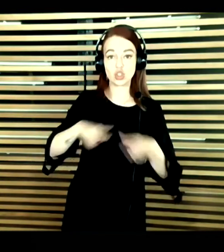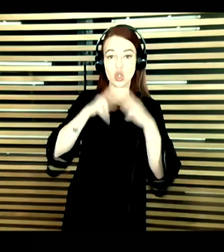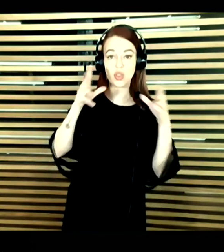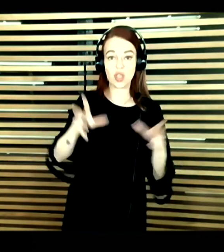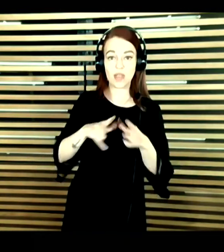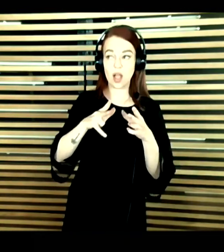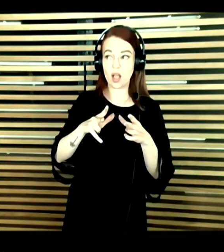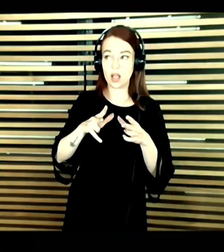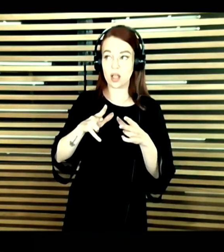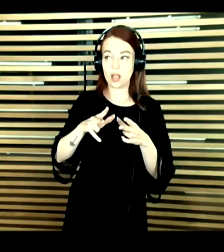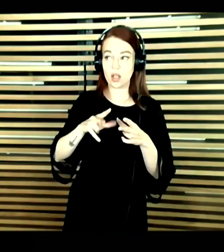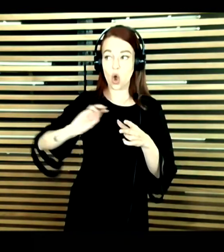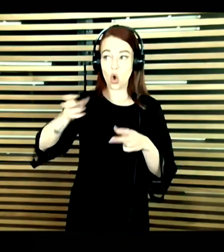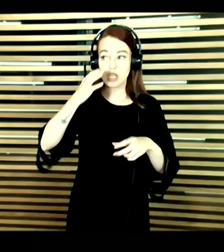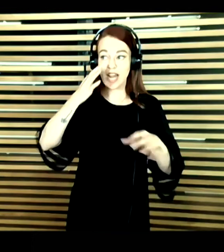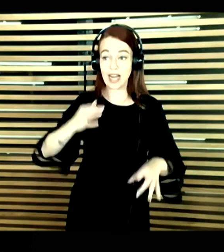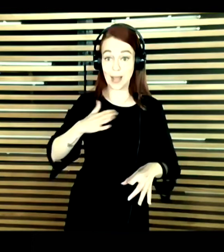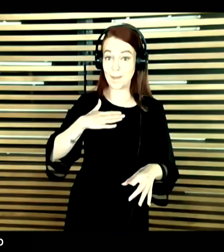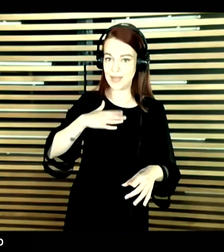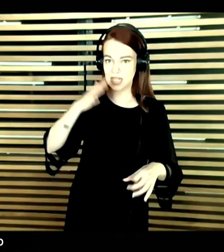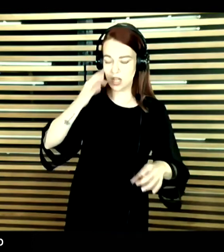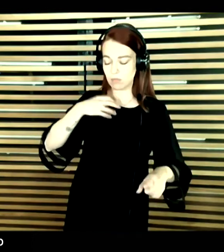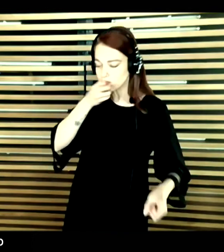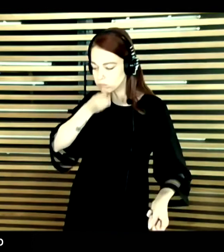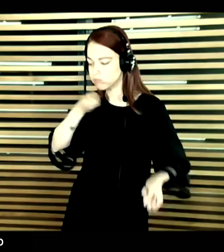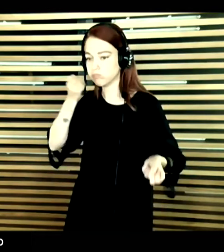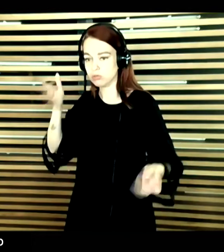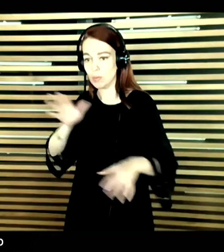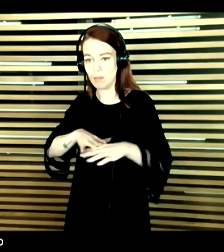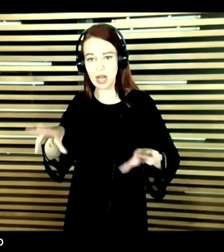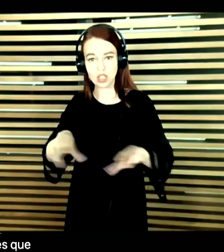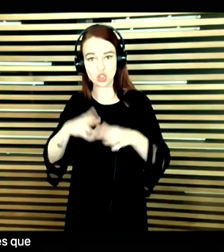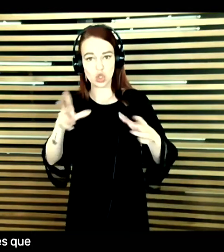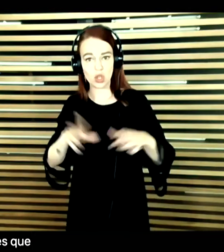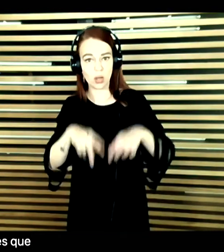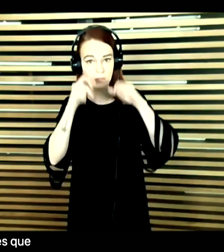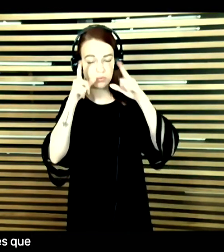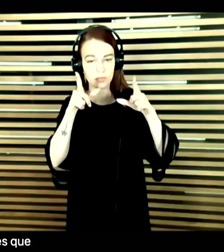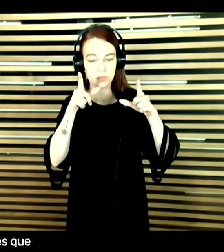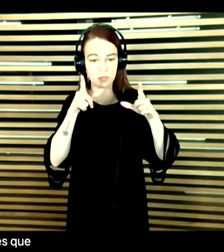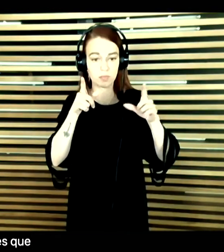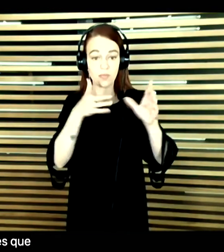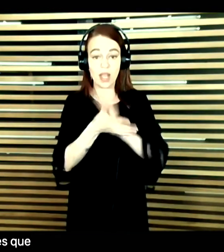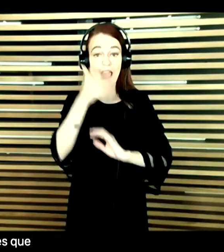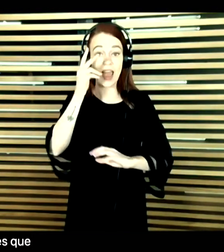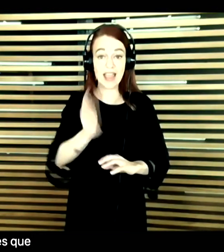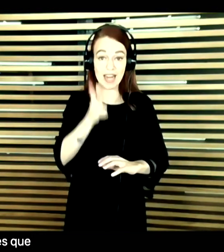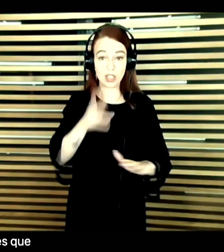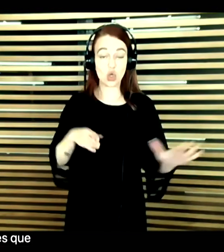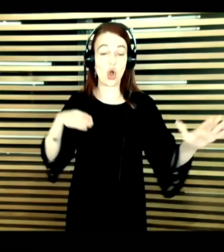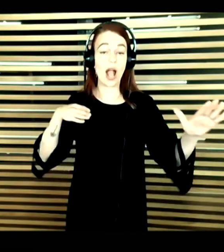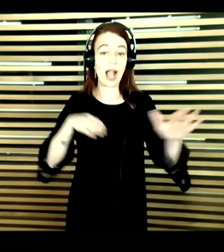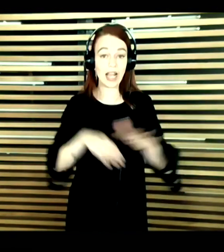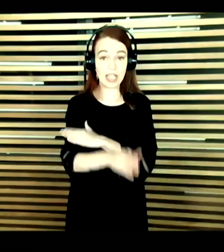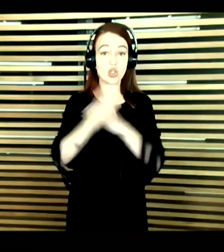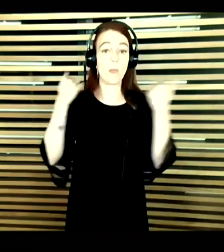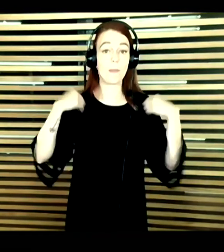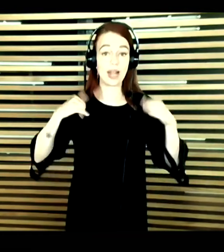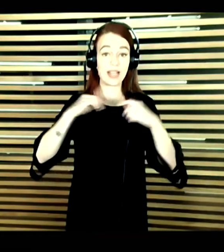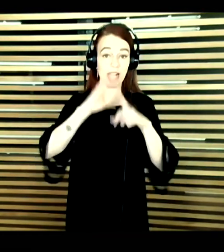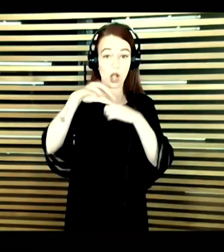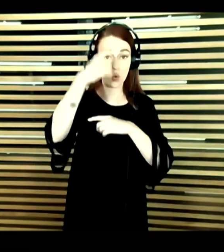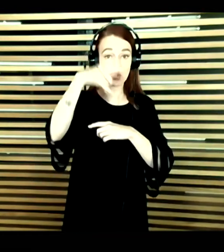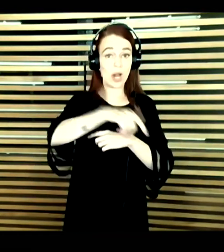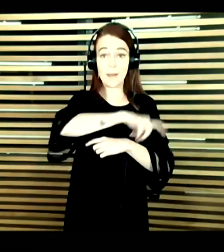nos enriquecen. Hablamos de hacer realidad en lo posible el derecho al acceso y a la práctica cultural de todos